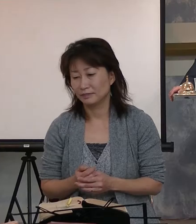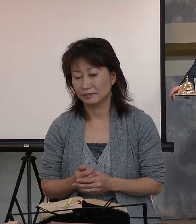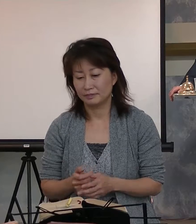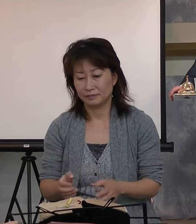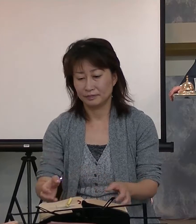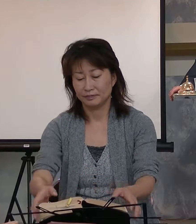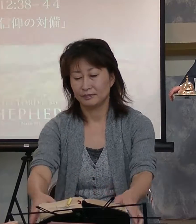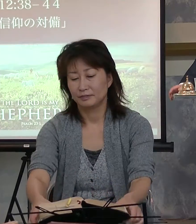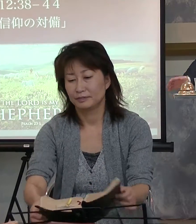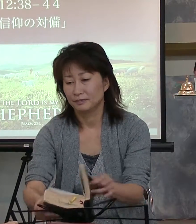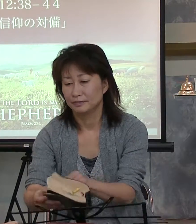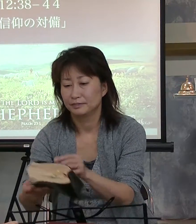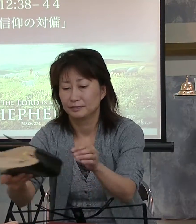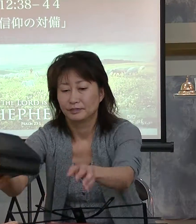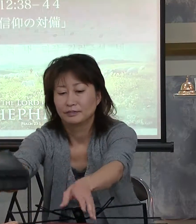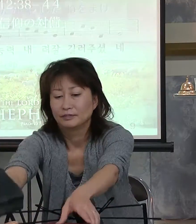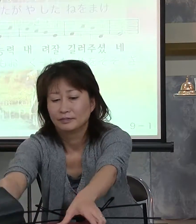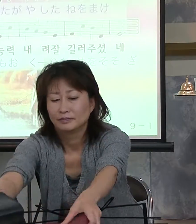310번